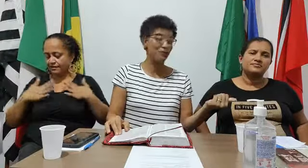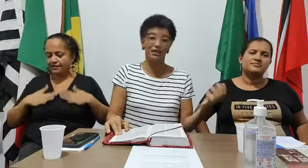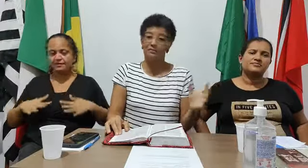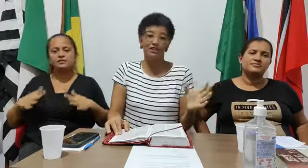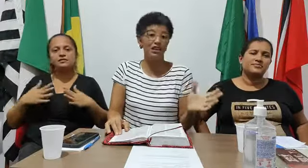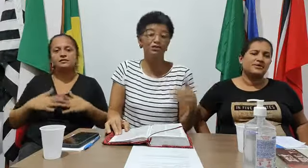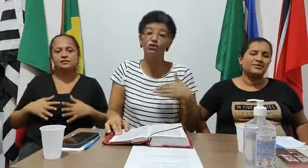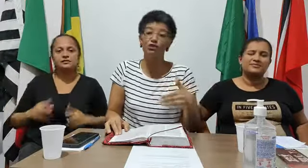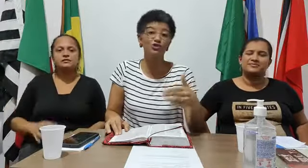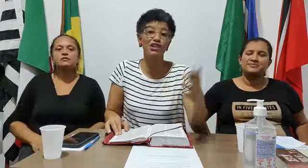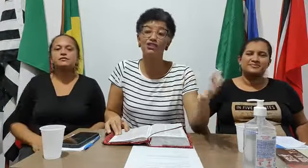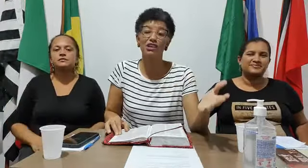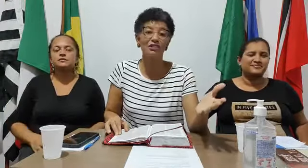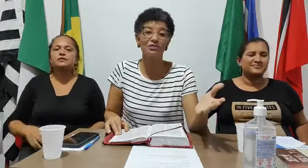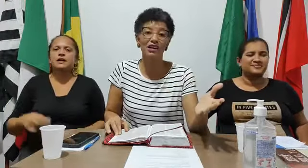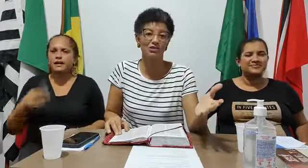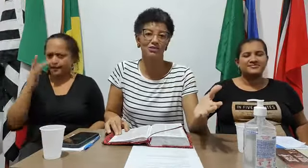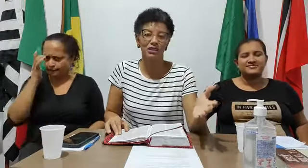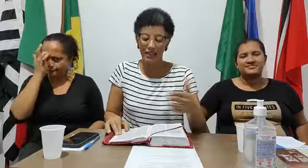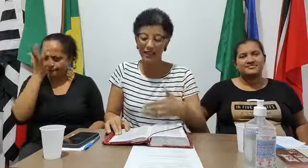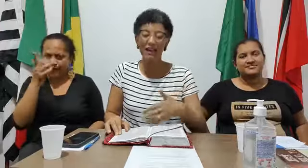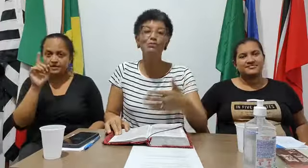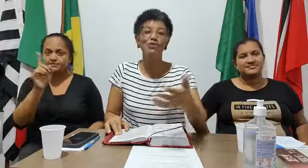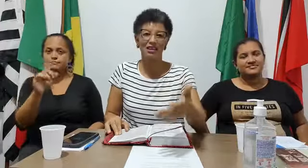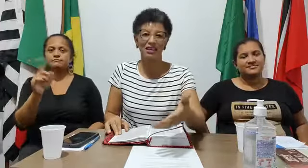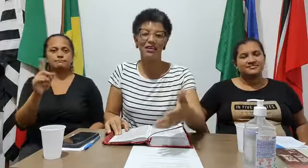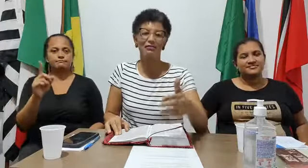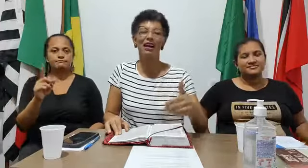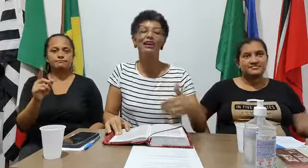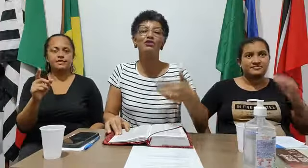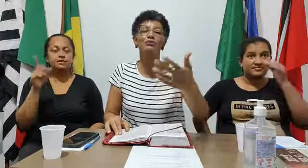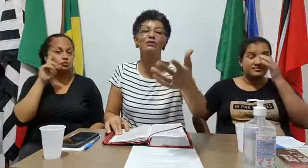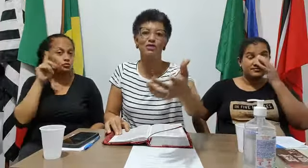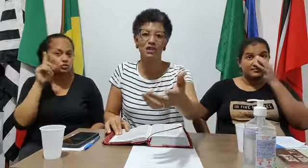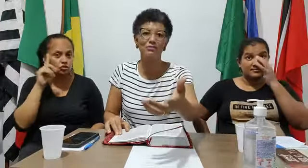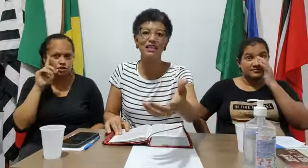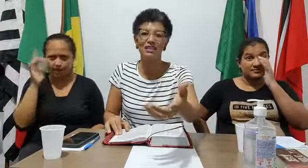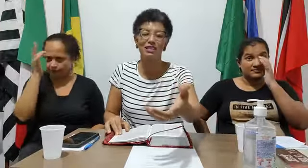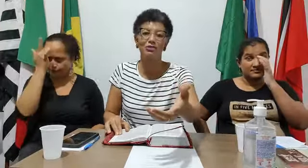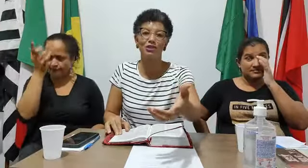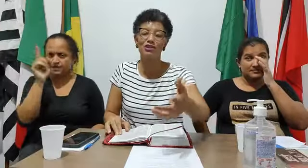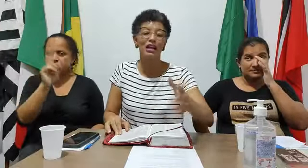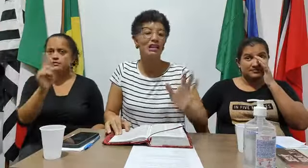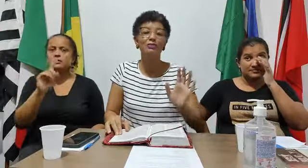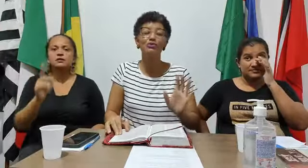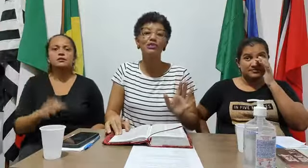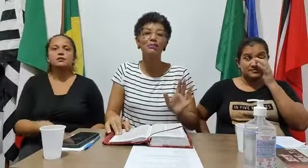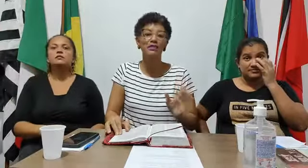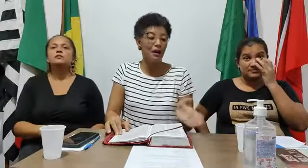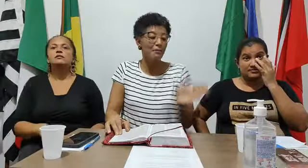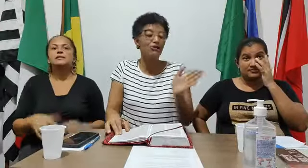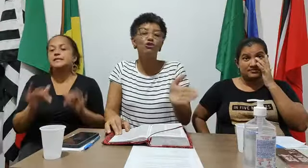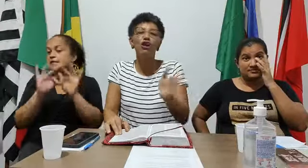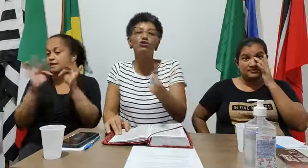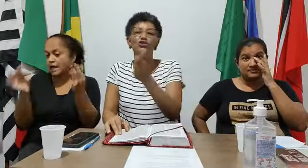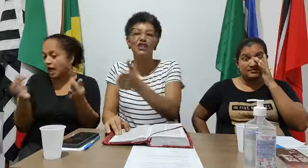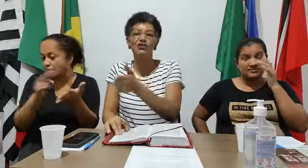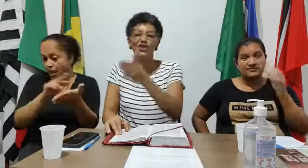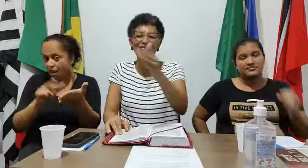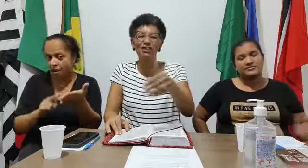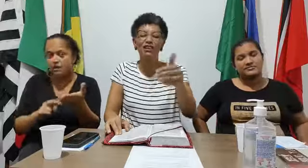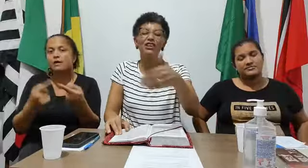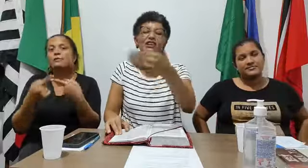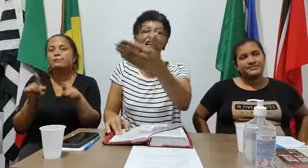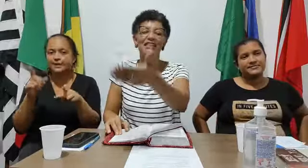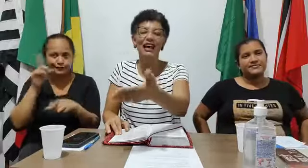fácil, Fabi? Não, no nosso dia a dia não é fácil. Lermos aqui, falar isso para você, mulher, nessa noite, é muito simples. Mas no nosso dia a